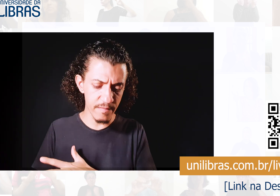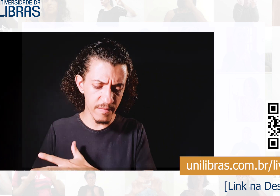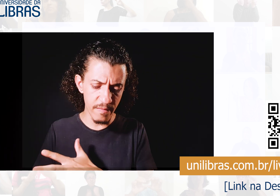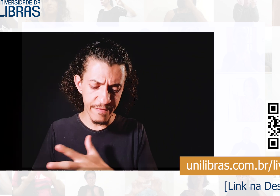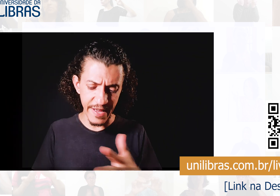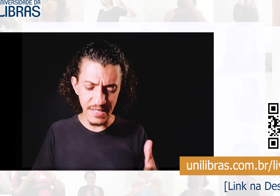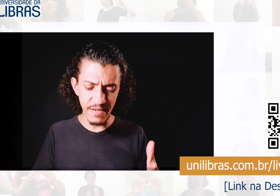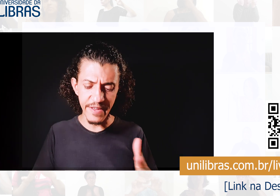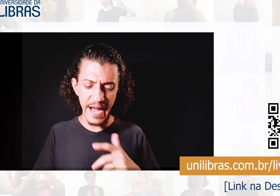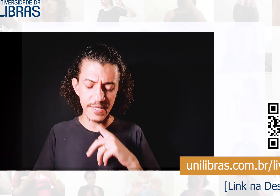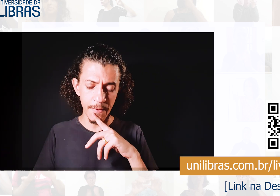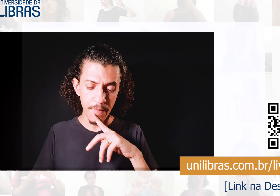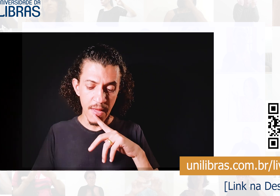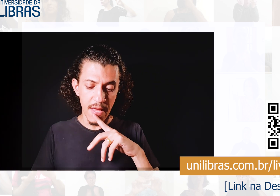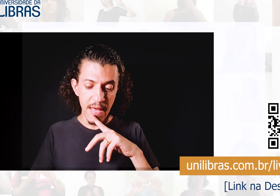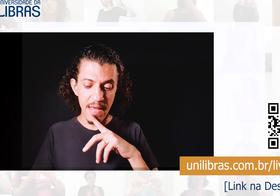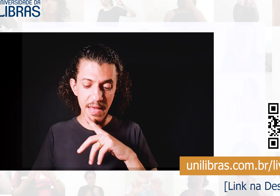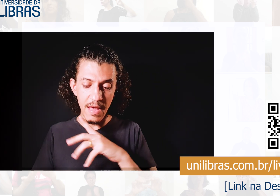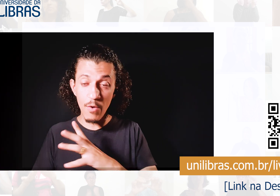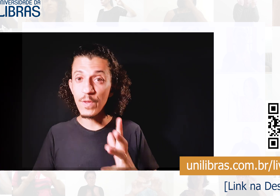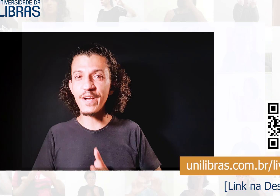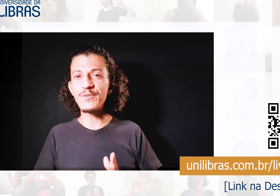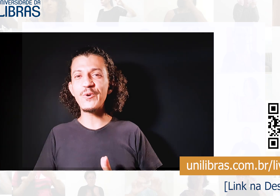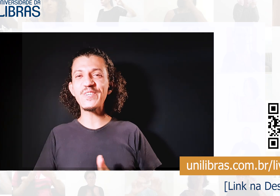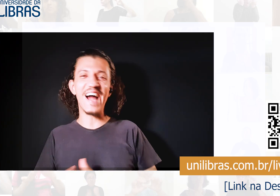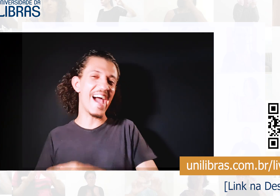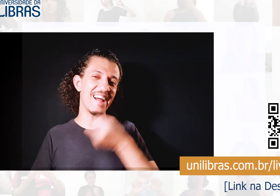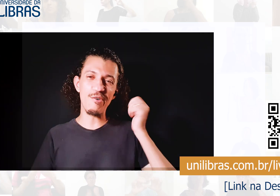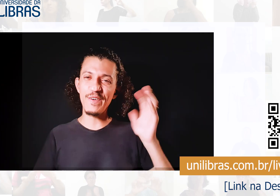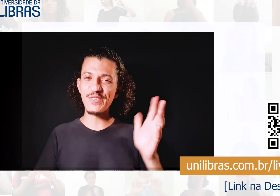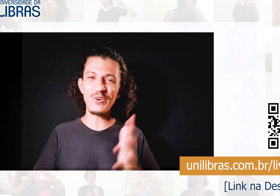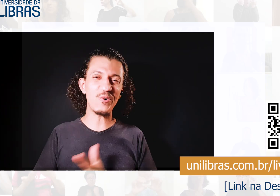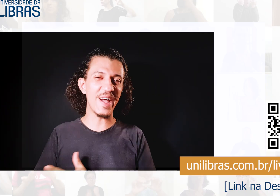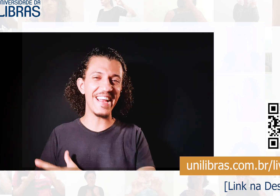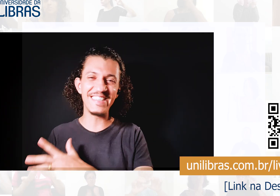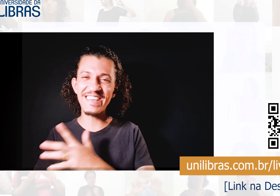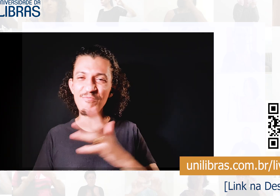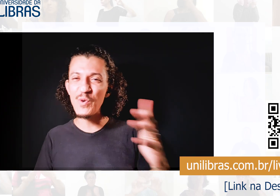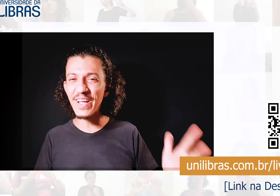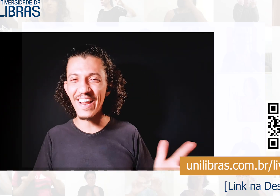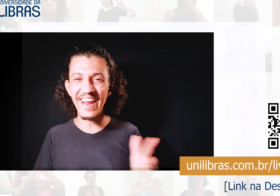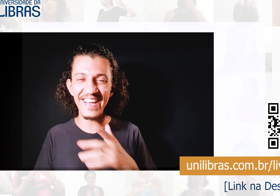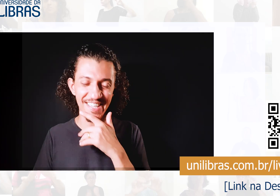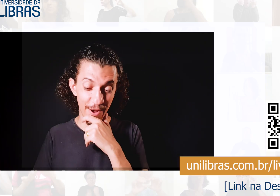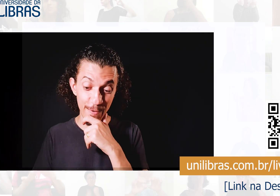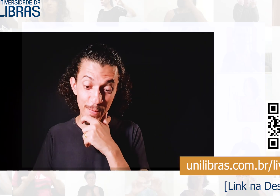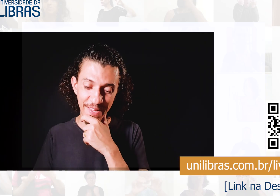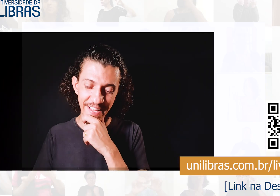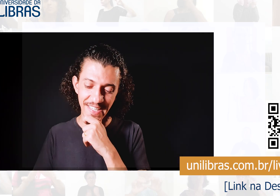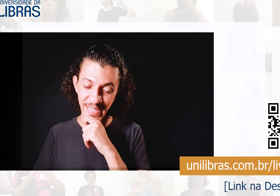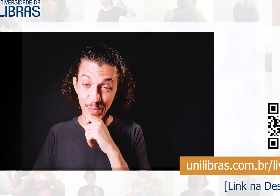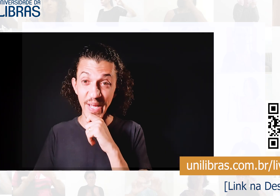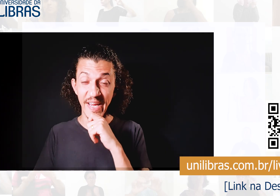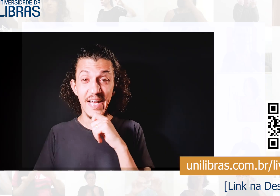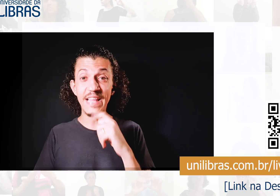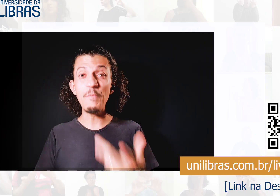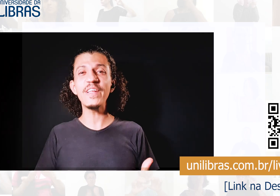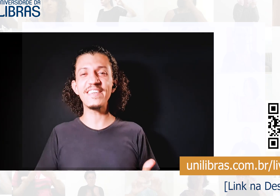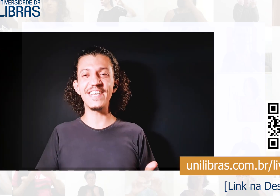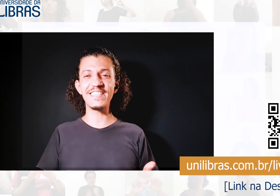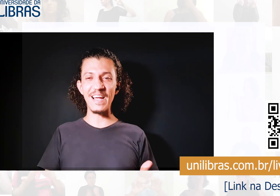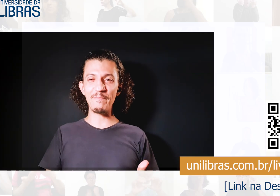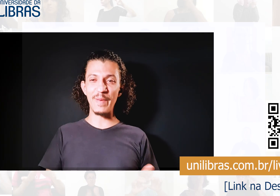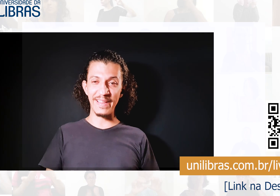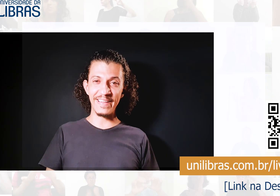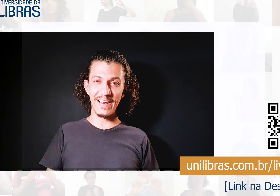mãe fez essa viagem e, encontrando os surdos lá, ela conversou com eles com muita clareza e tal. Foi muito interessante, porque tem